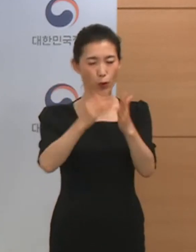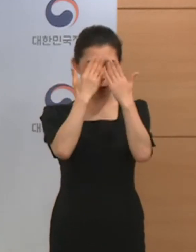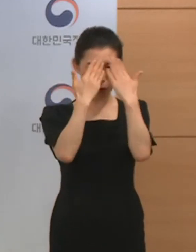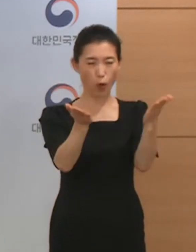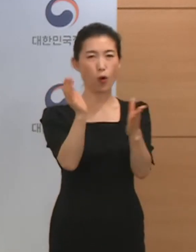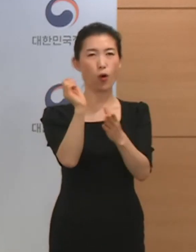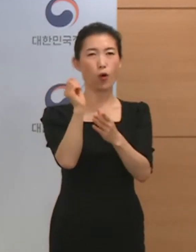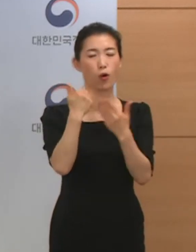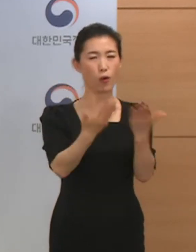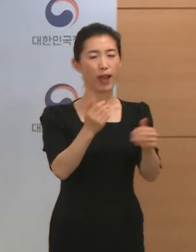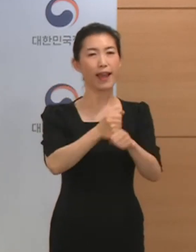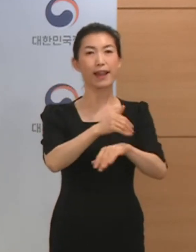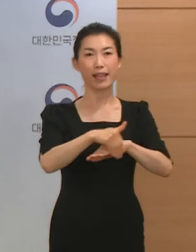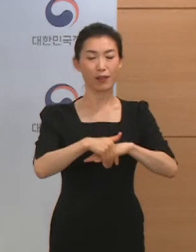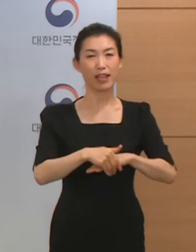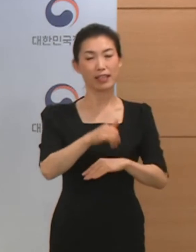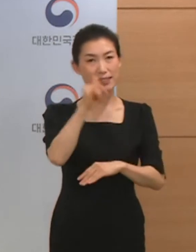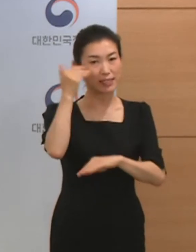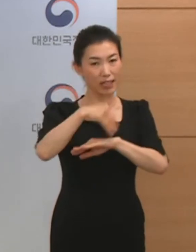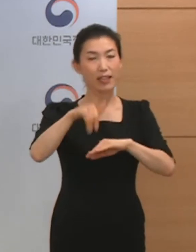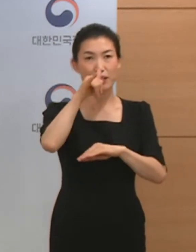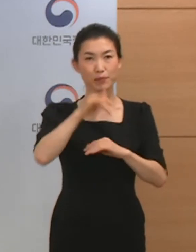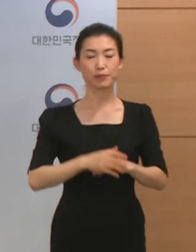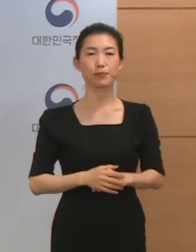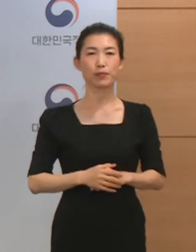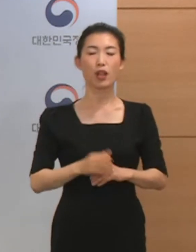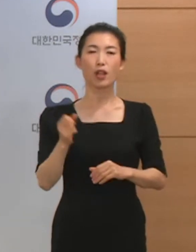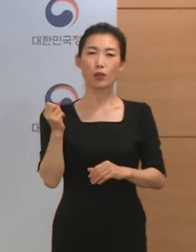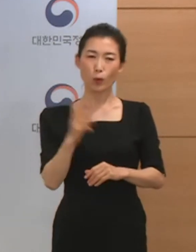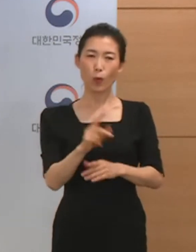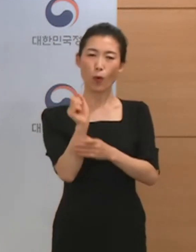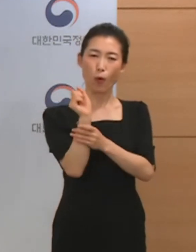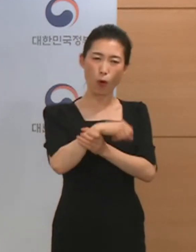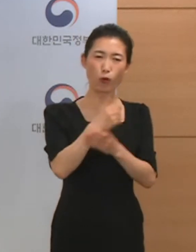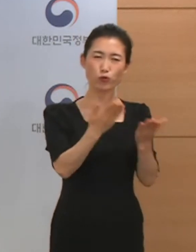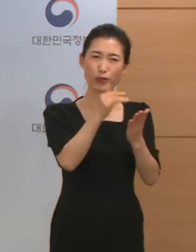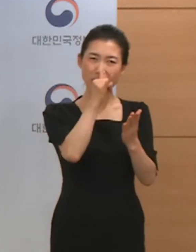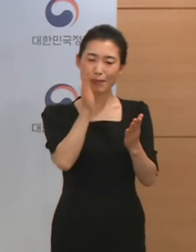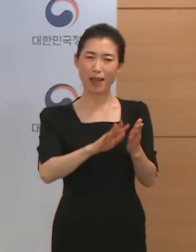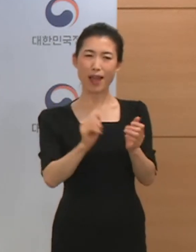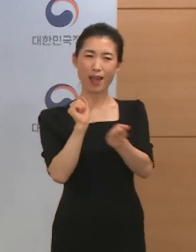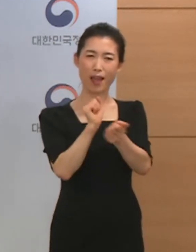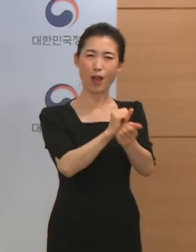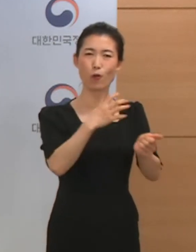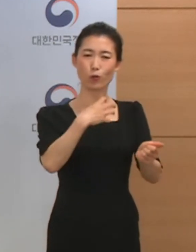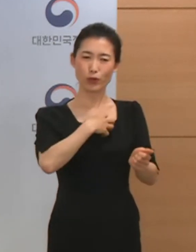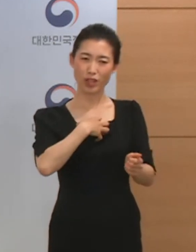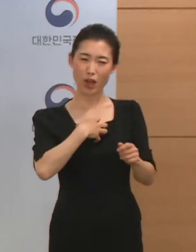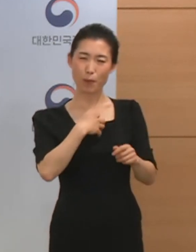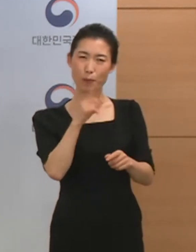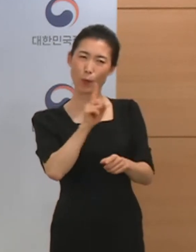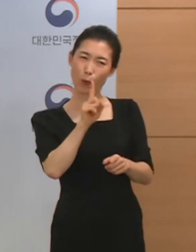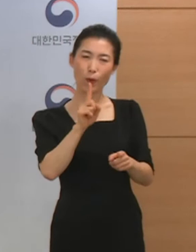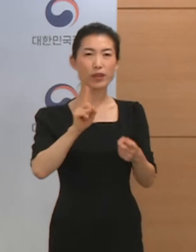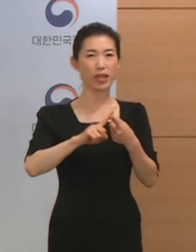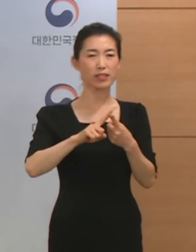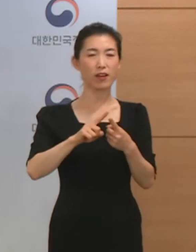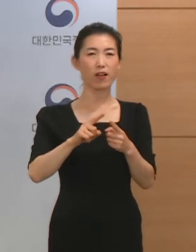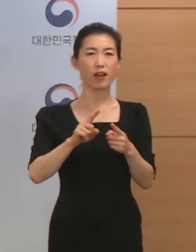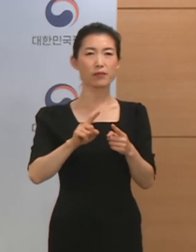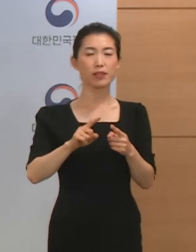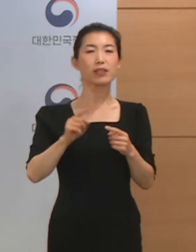있다 하더라도 이 여러 감염의 우려 때문에 활성화되지 못하고 있는 영역들에 있어서의 1차